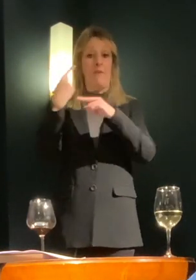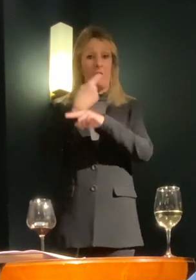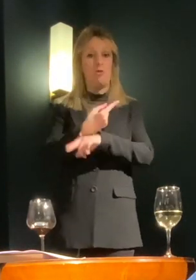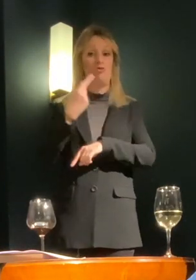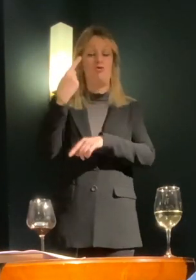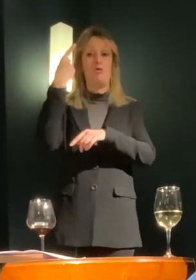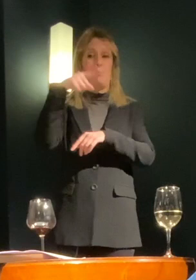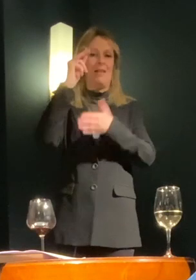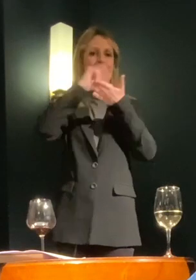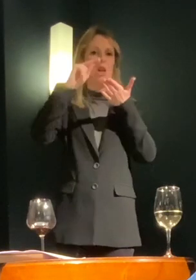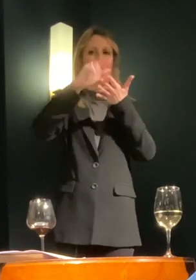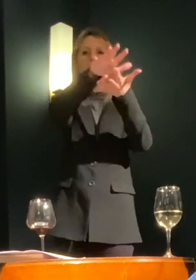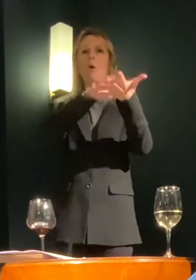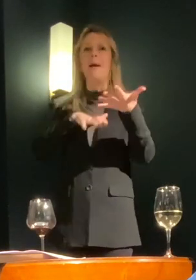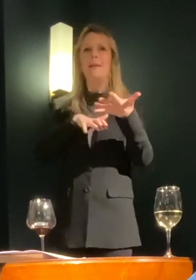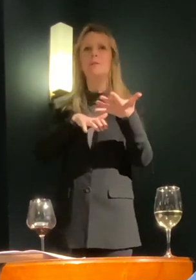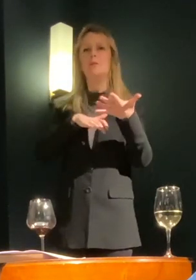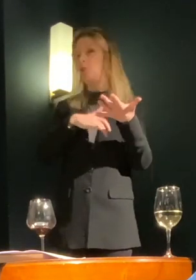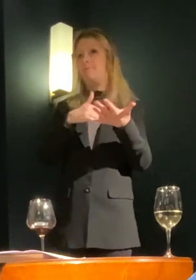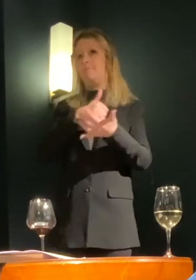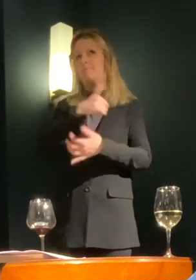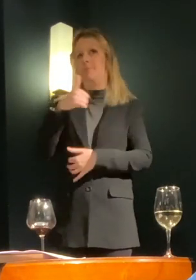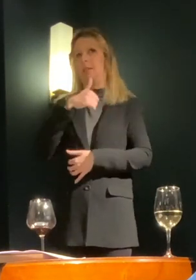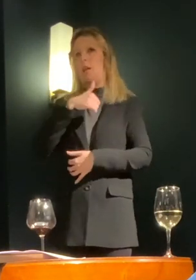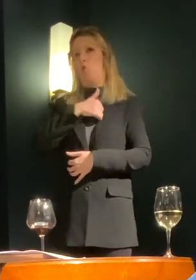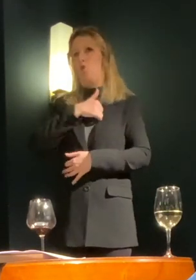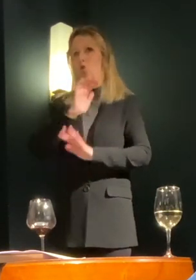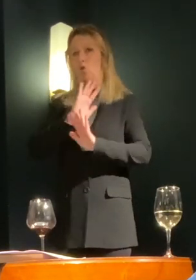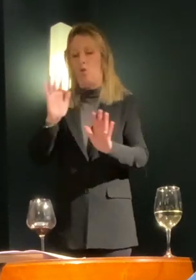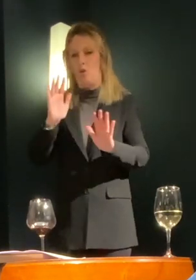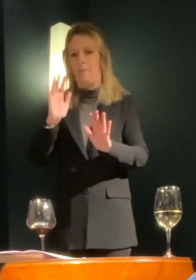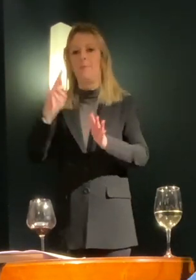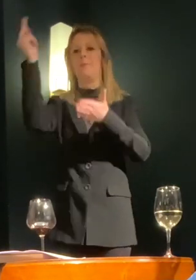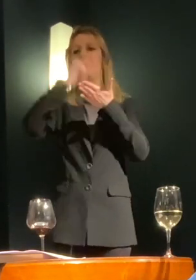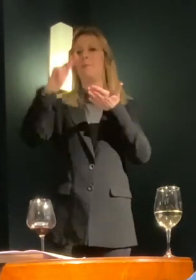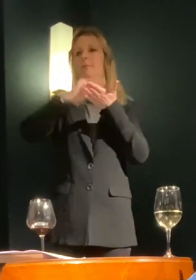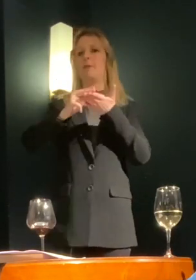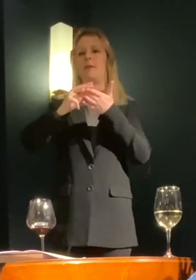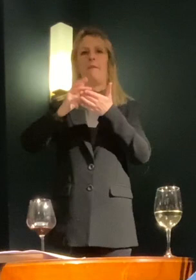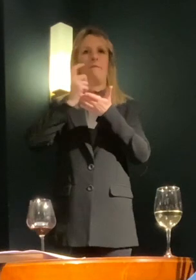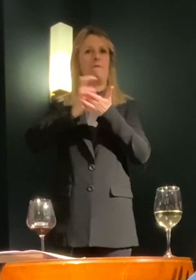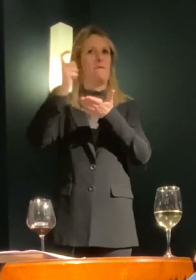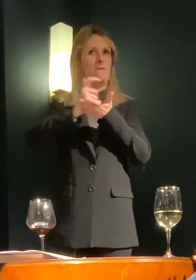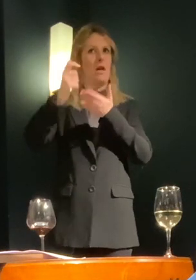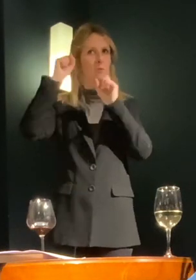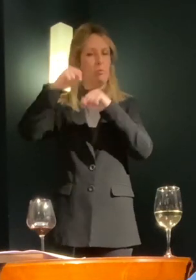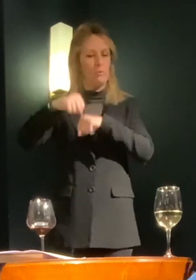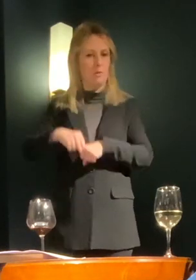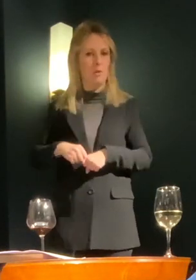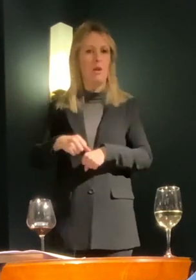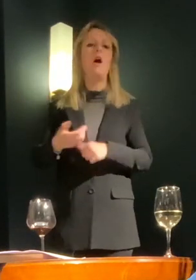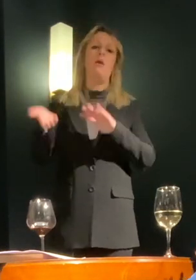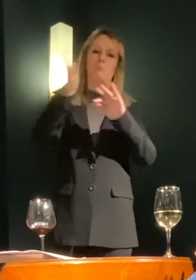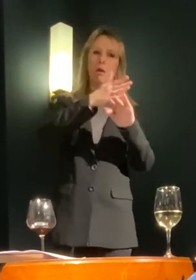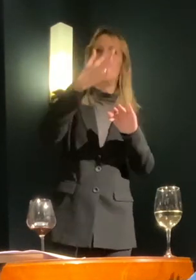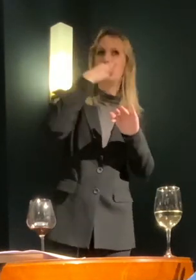completamente solitaria, che da una parte, ed è una scrittura senza limiti, da una parte è il suo bello perché tu fai